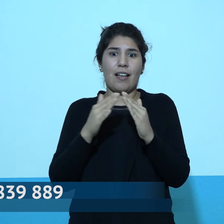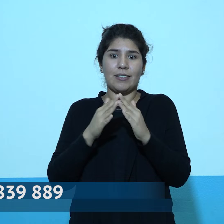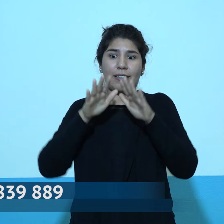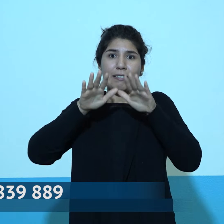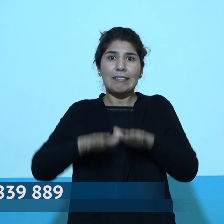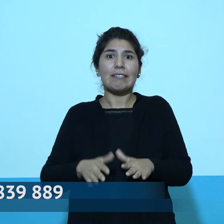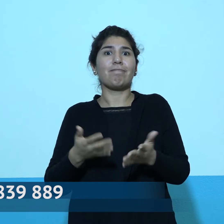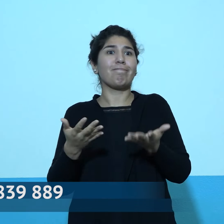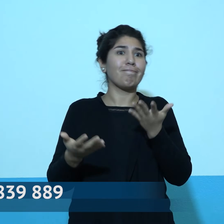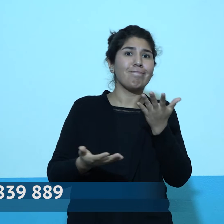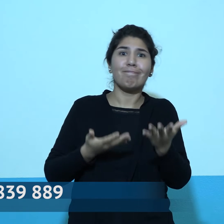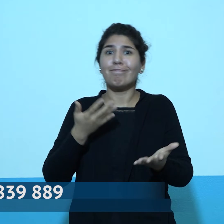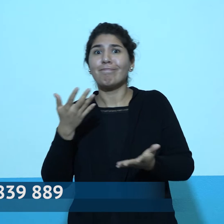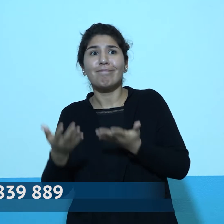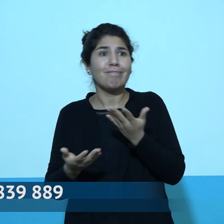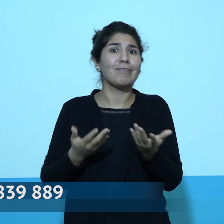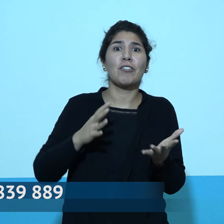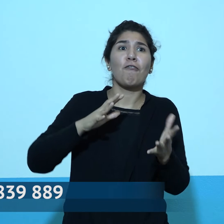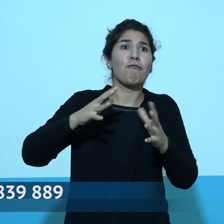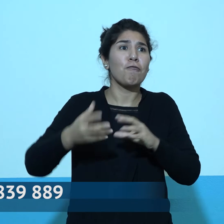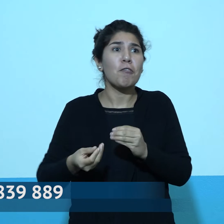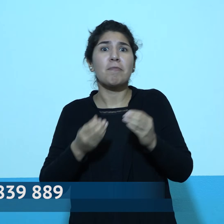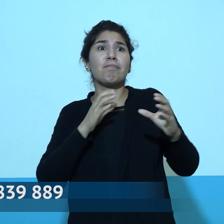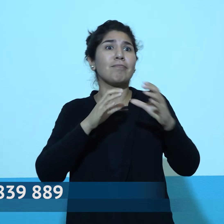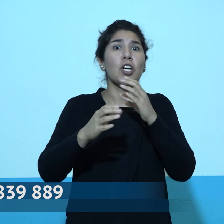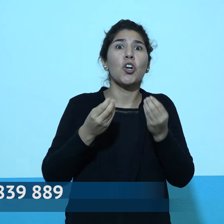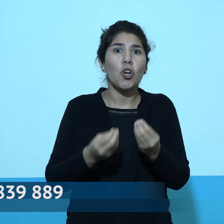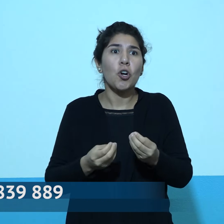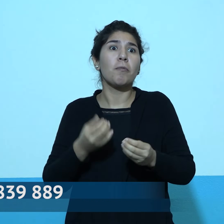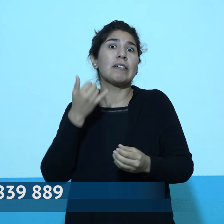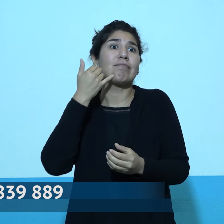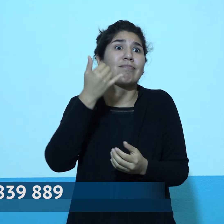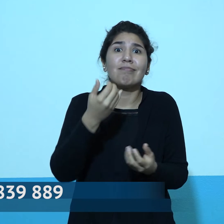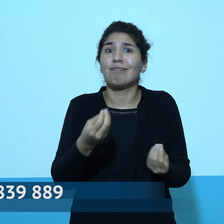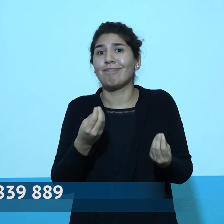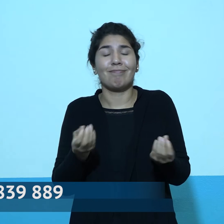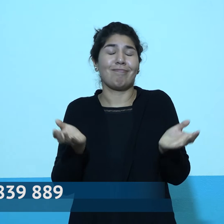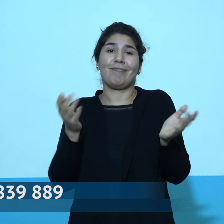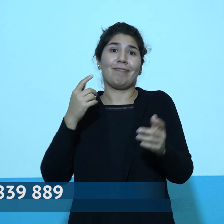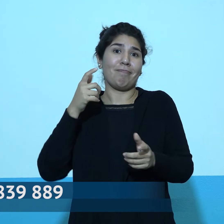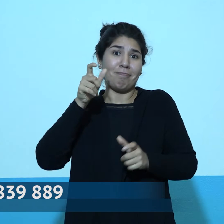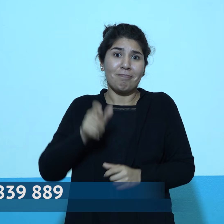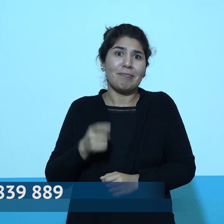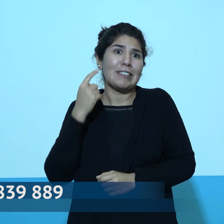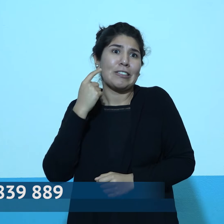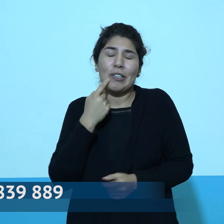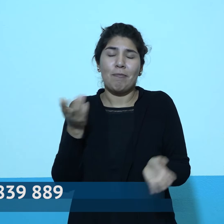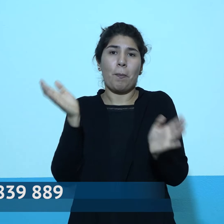de que se deben quedar en sus casas el único método disponible que tienen son las llamadas telefónicas lo que obviamente es